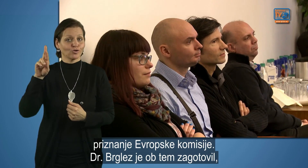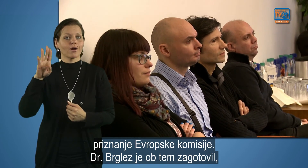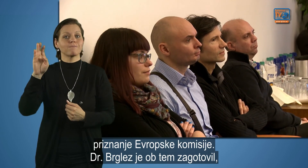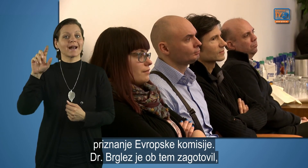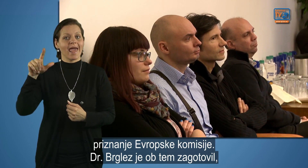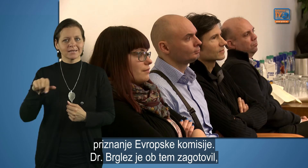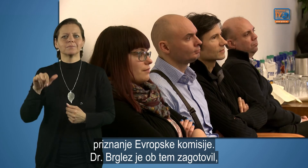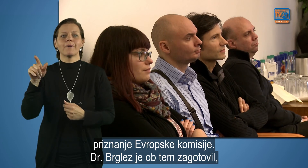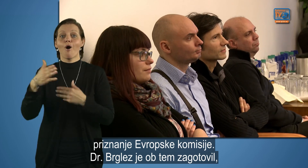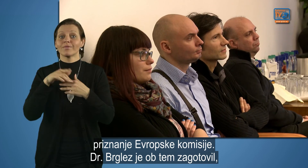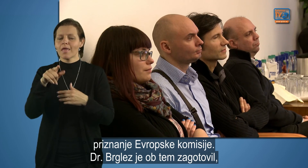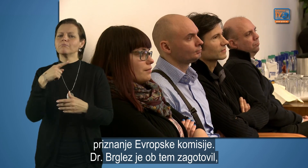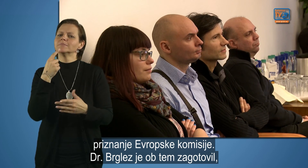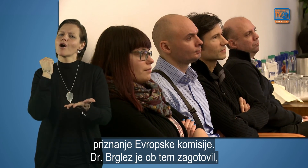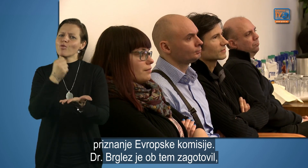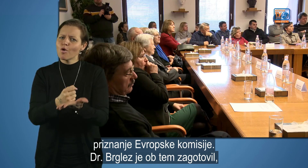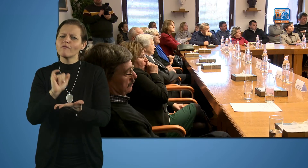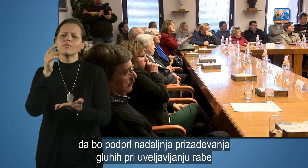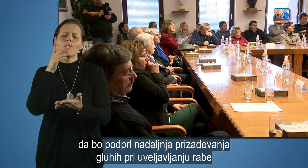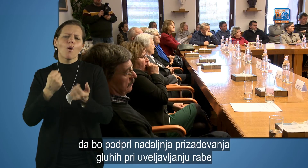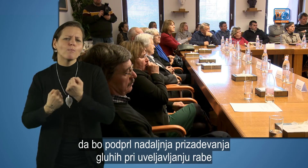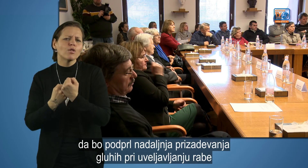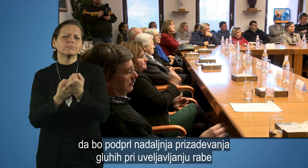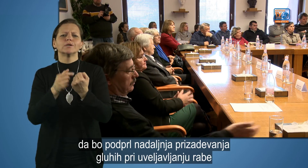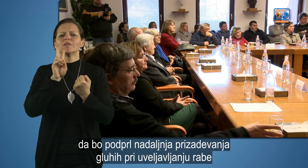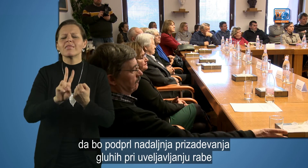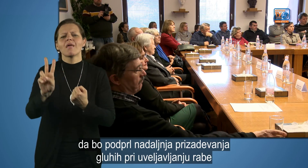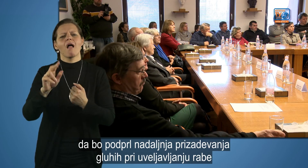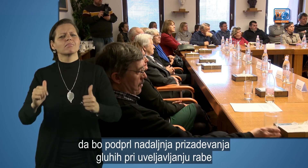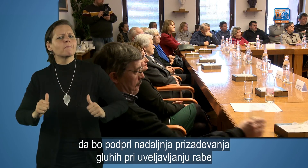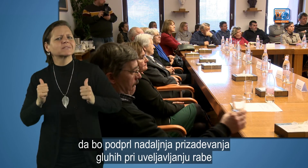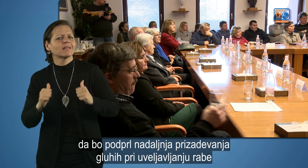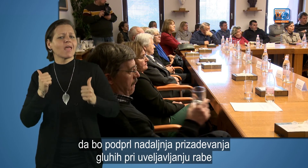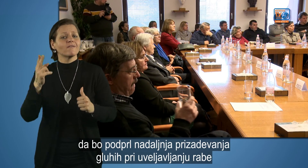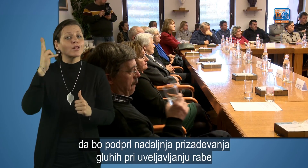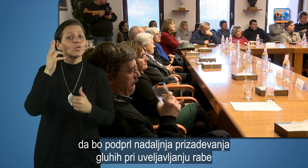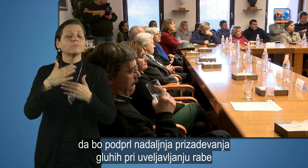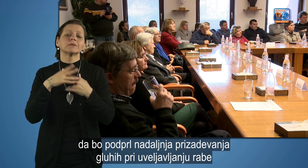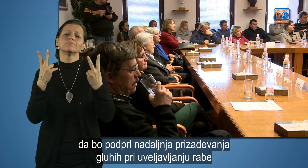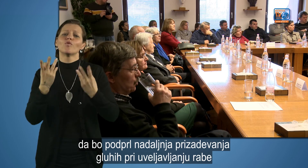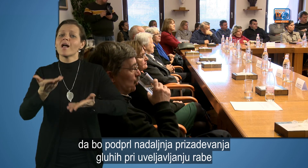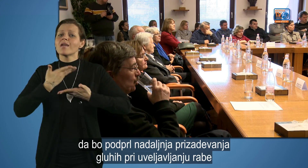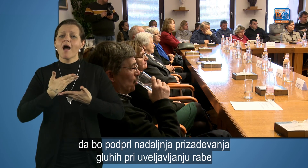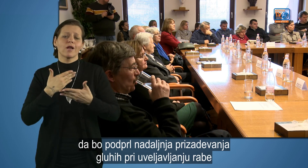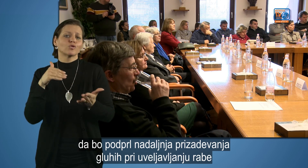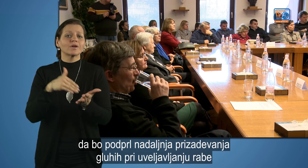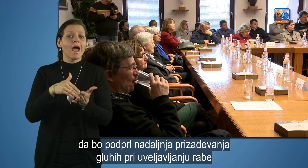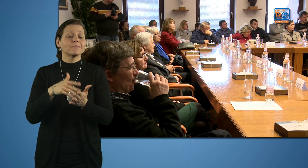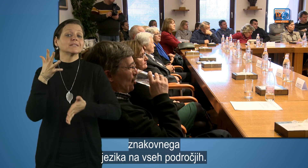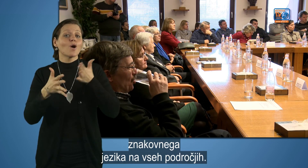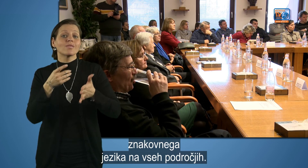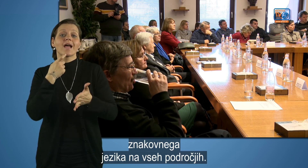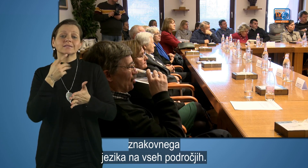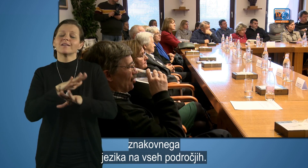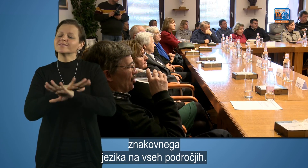Dr. Brglez je ob tem zagotovil, da bo podprl nadaljnja prizadevanja gluhih pri uveljavljanju rabe znakovnega jezika na